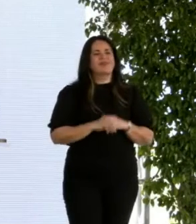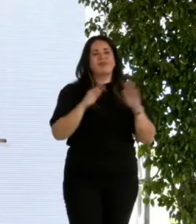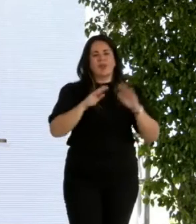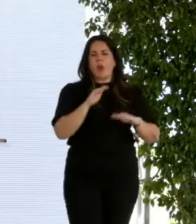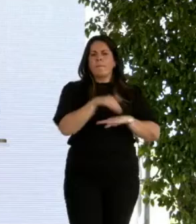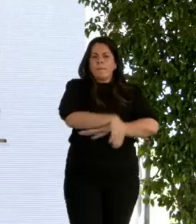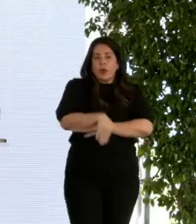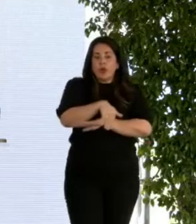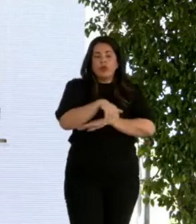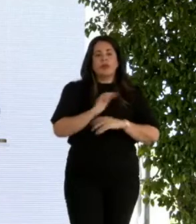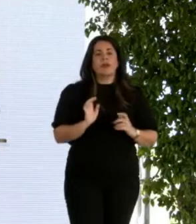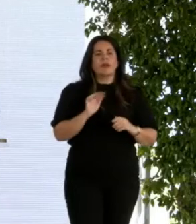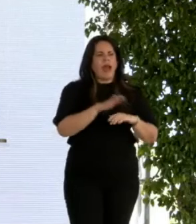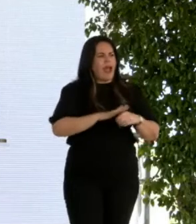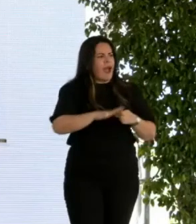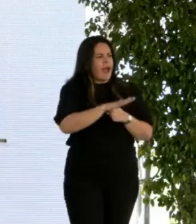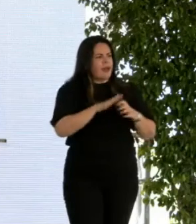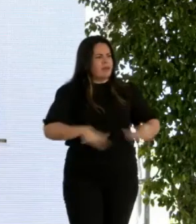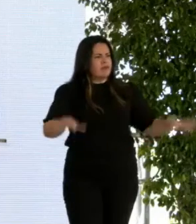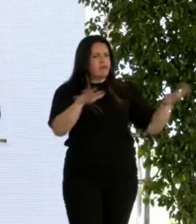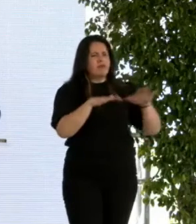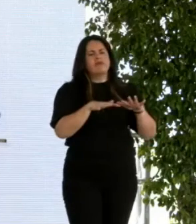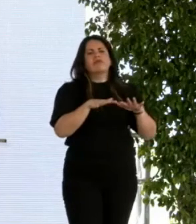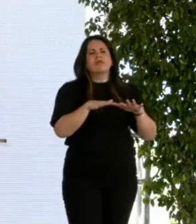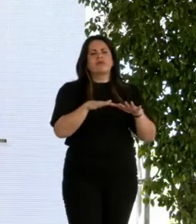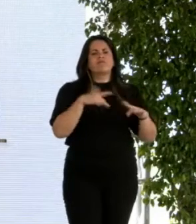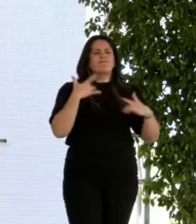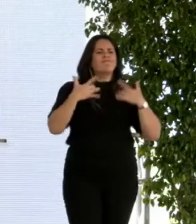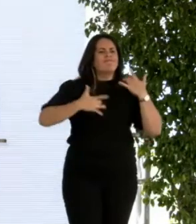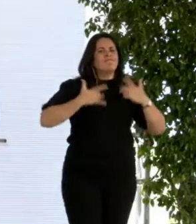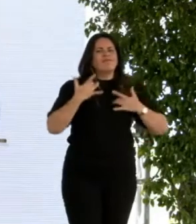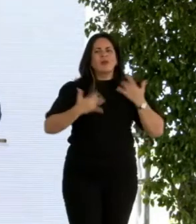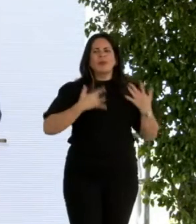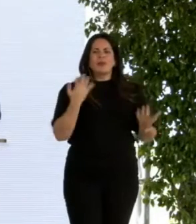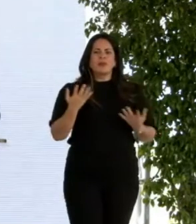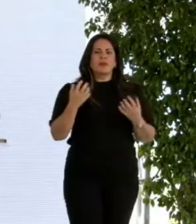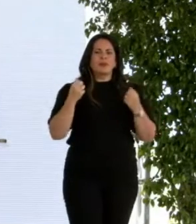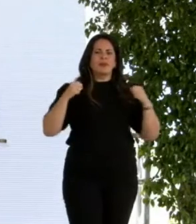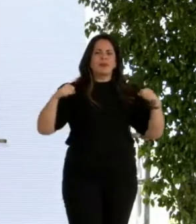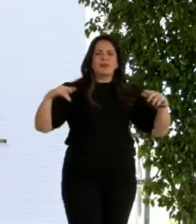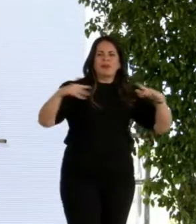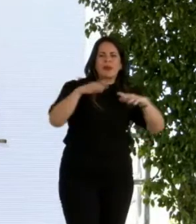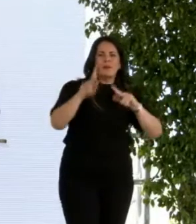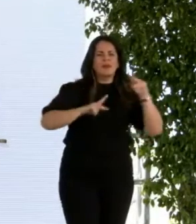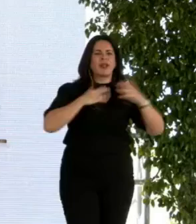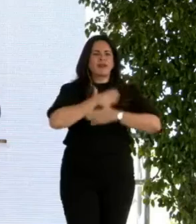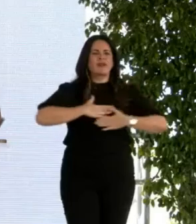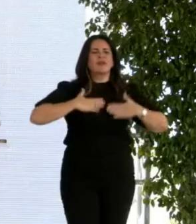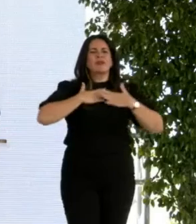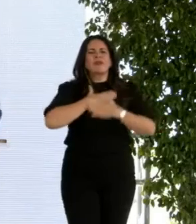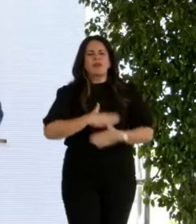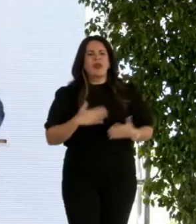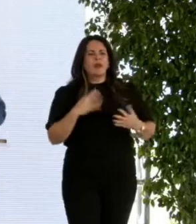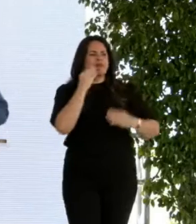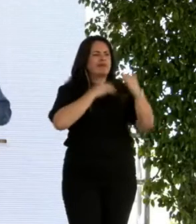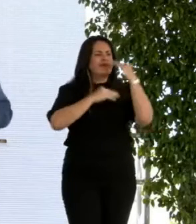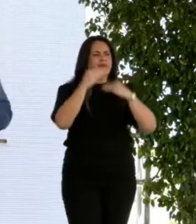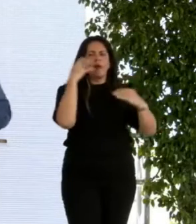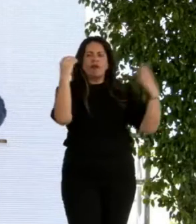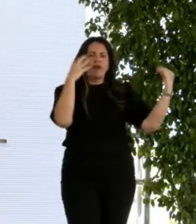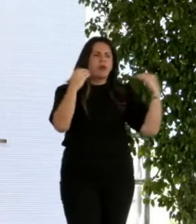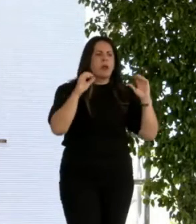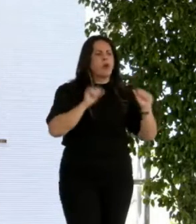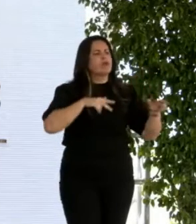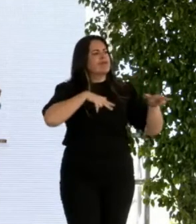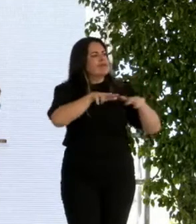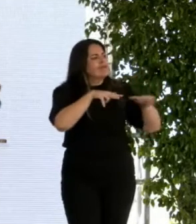noche, esta zona se va a convertir en un lugar vibrante, de encuentro, colorido, donde se va a poder comer al aire libre, vamos a poder